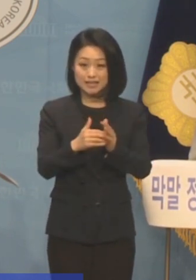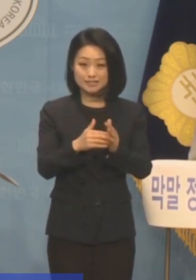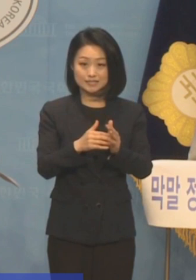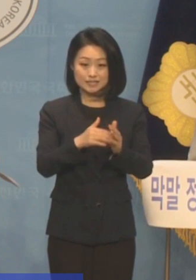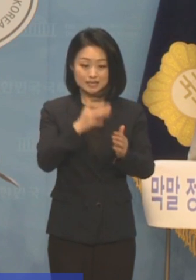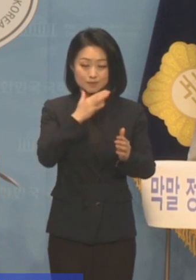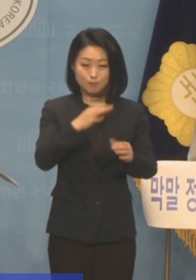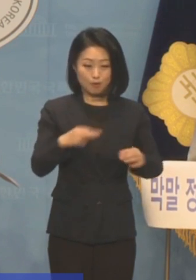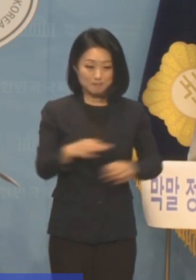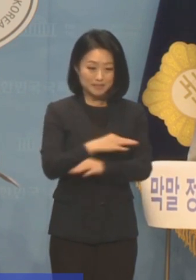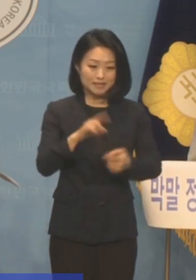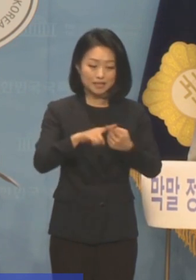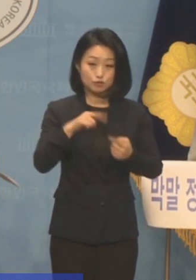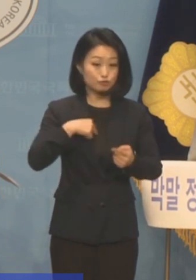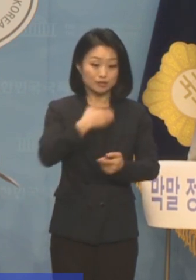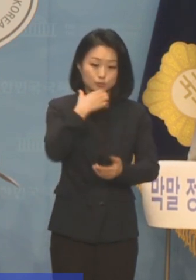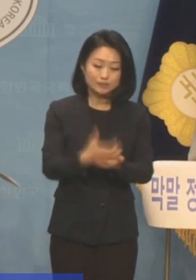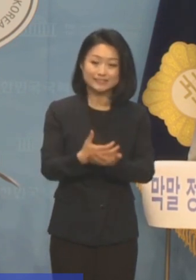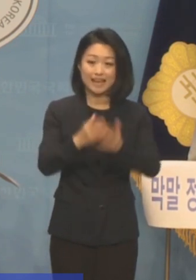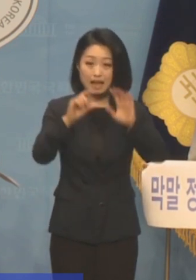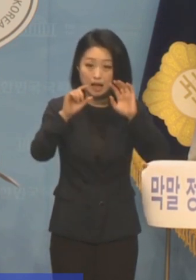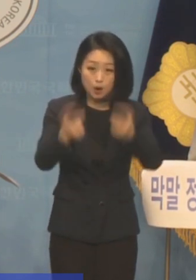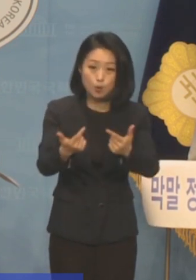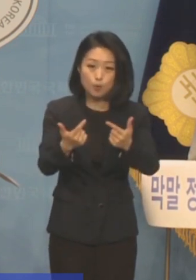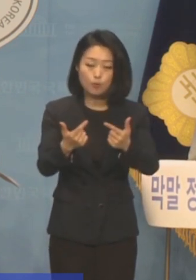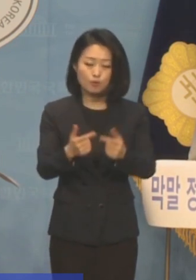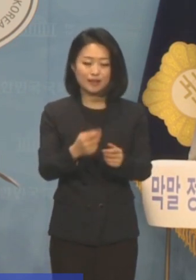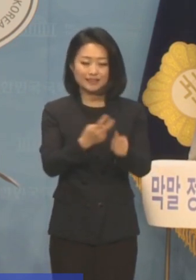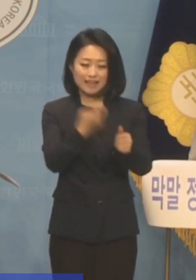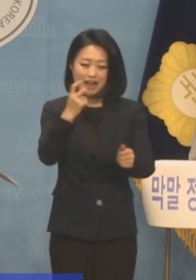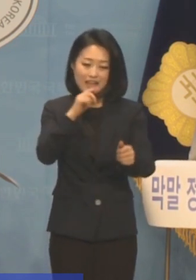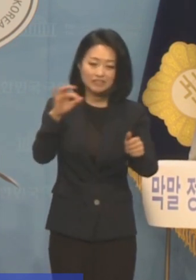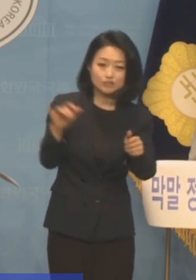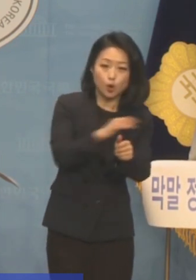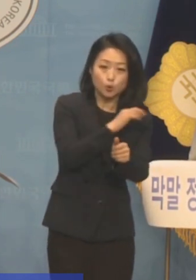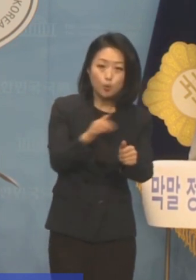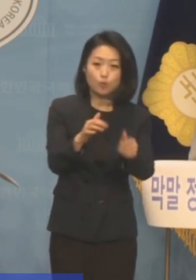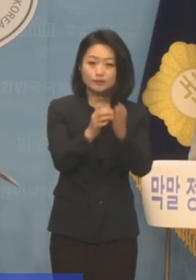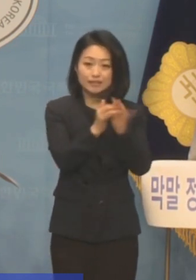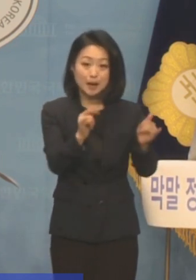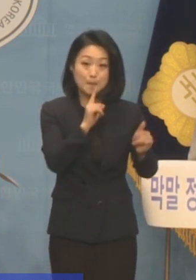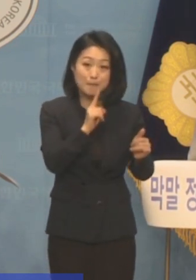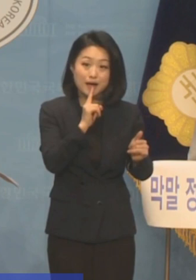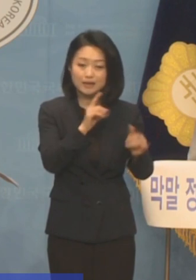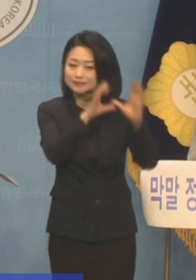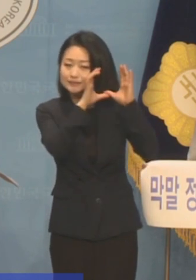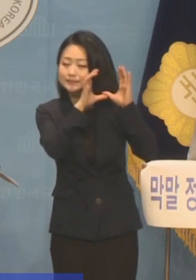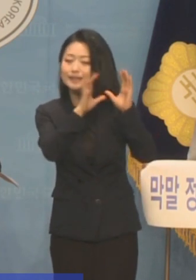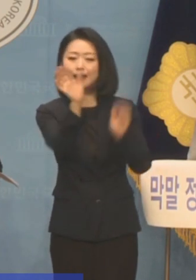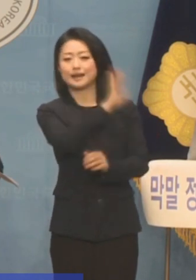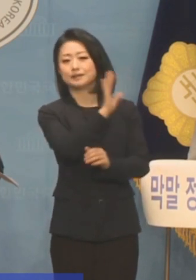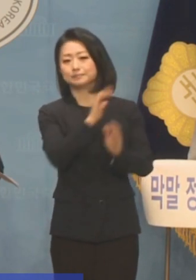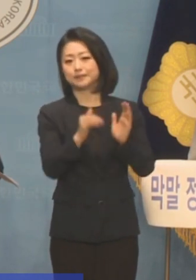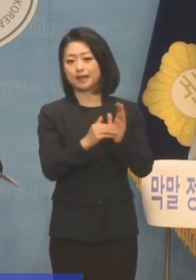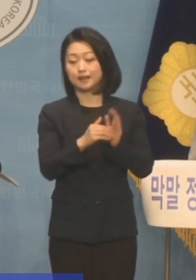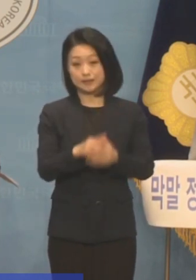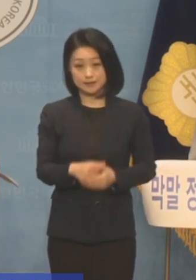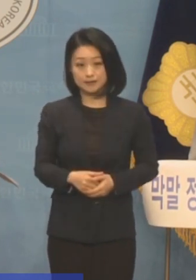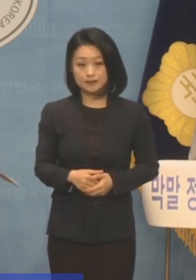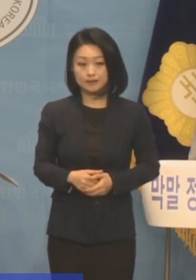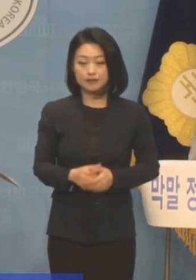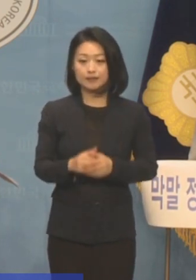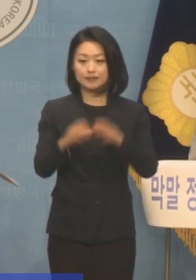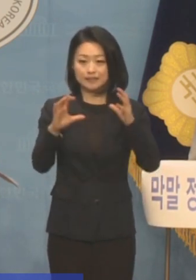더 이상 속지 않을 것이며 우리 사회를 탄핵으로 선동하는 자들의 말을 더 이상 듣지 않을 것이며 저력 있는 우리 국민은 나라를